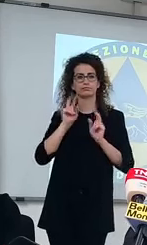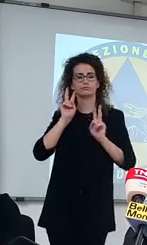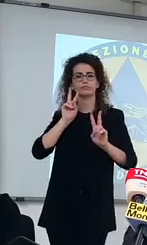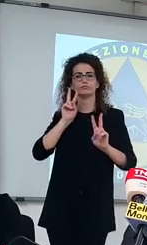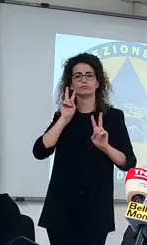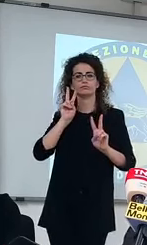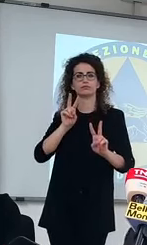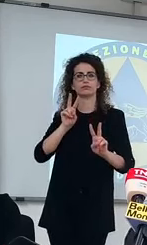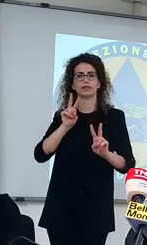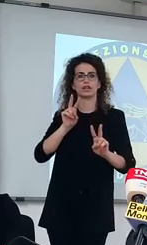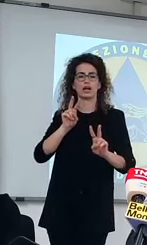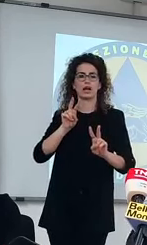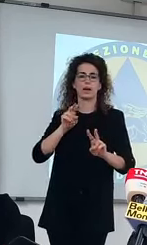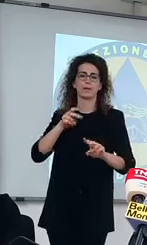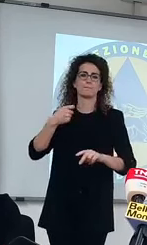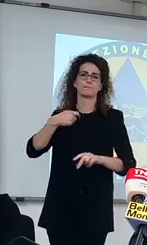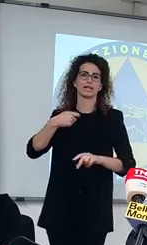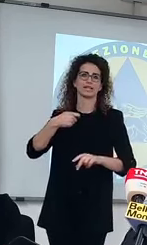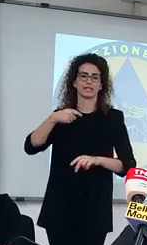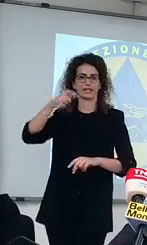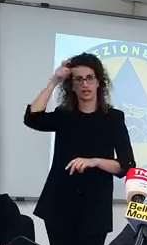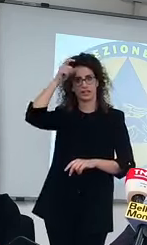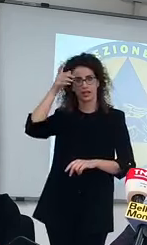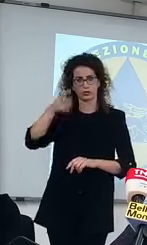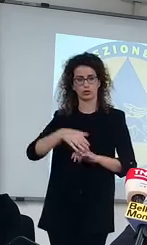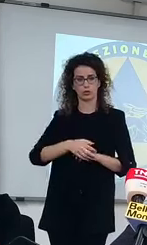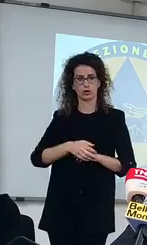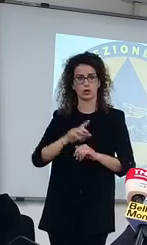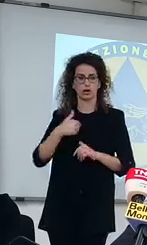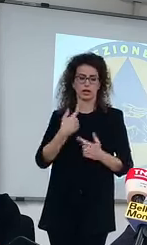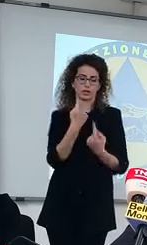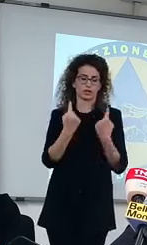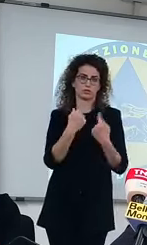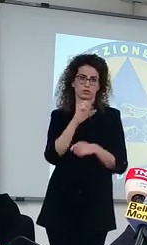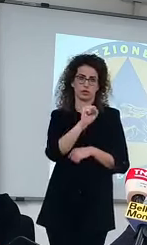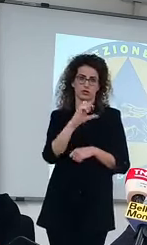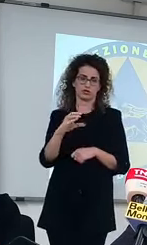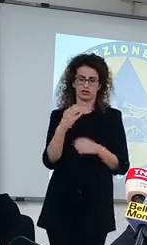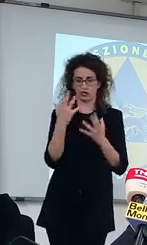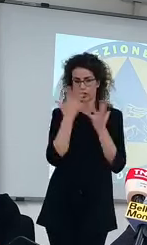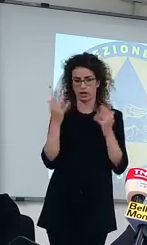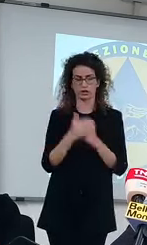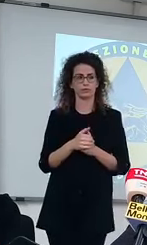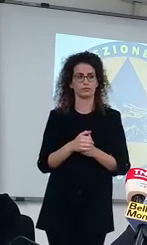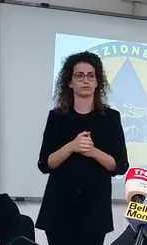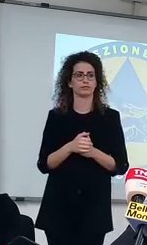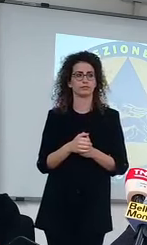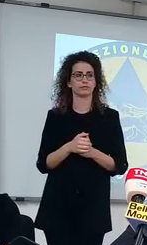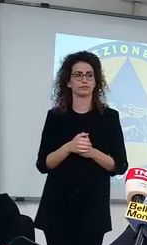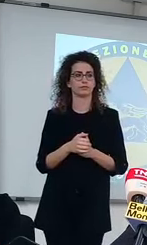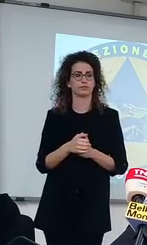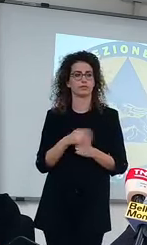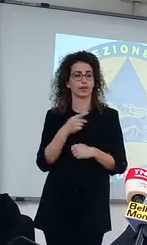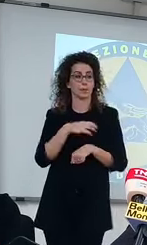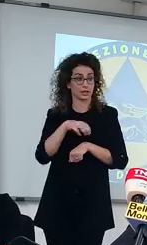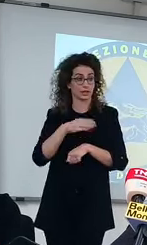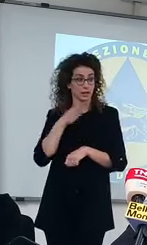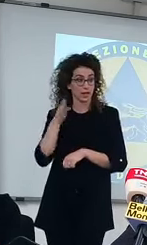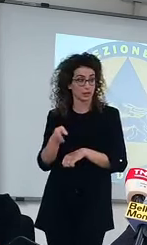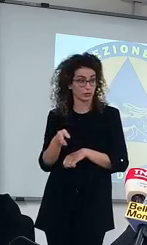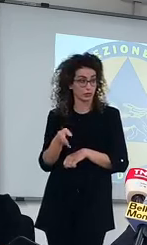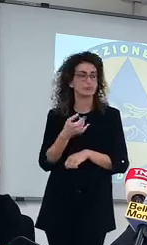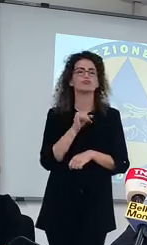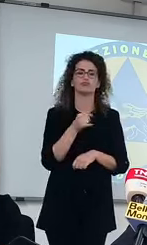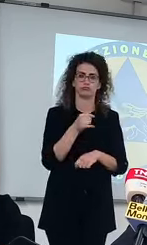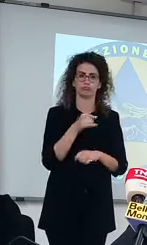Stato, ma anche questa partita di ACC, come è ovvio che sia. Quindi andrà al Ministero?